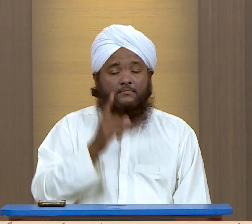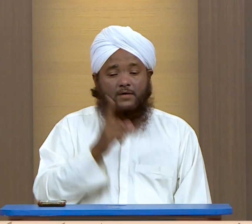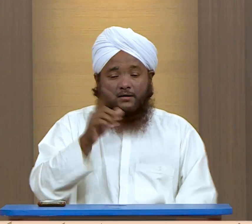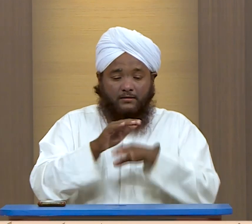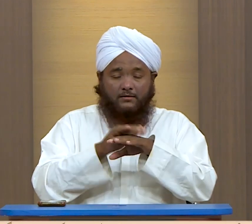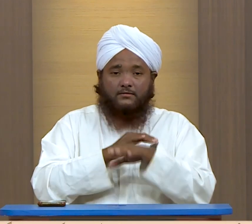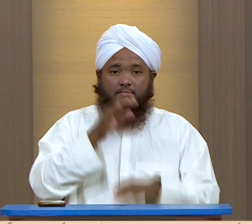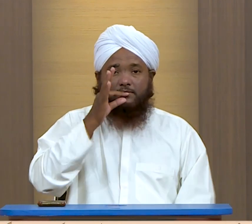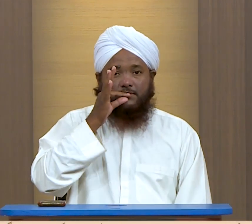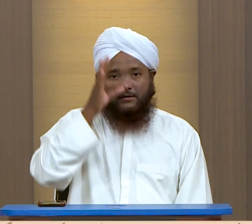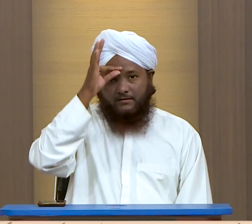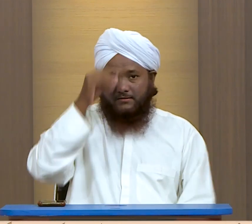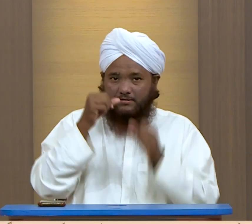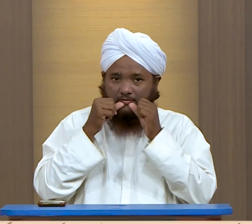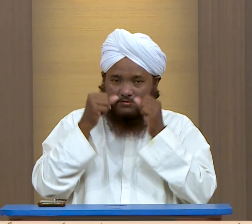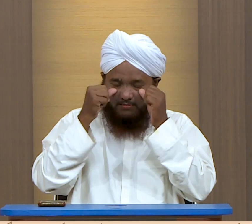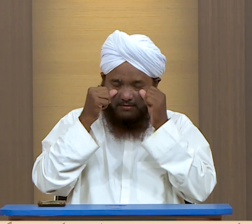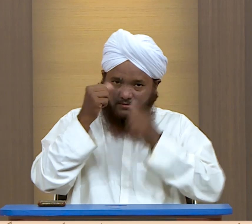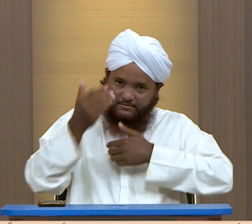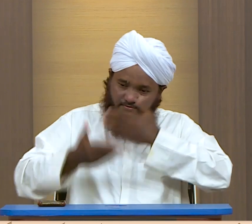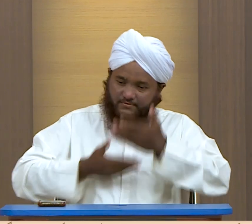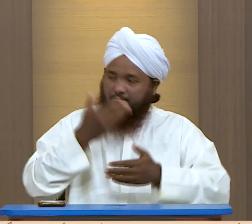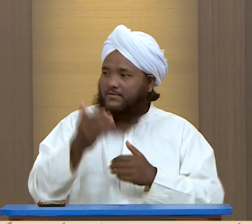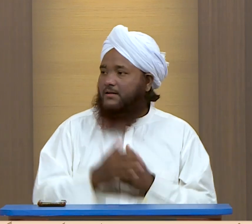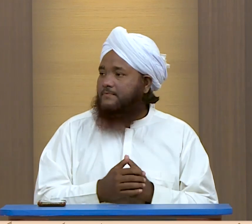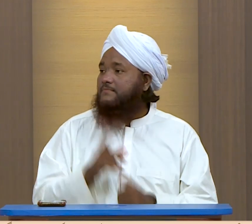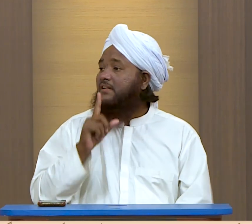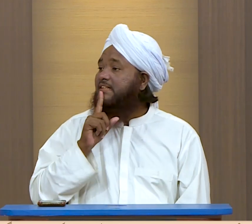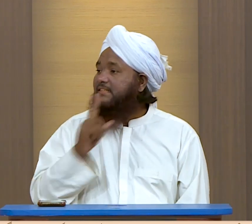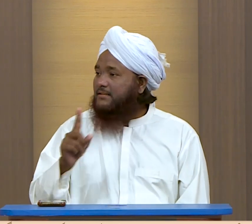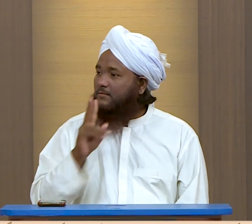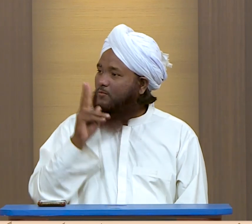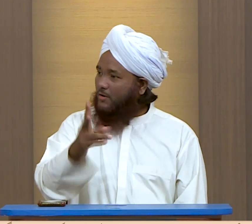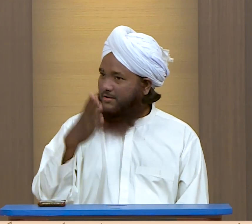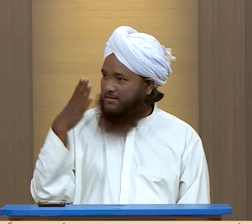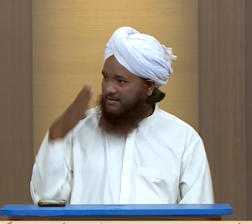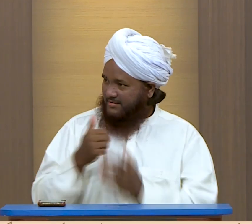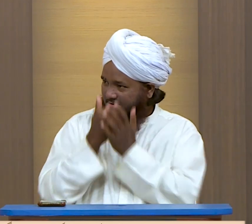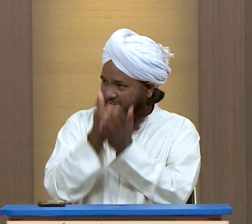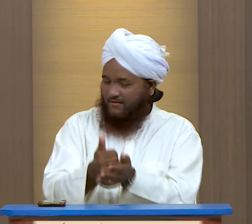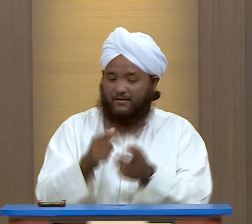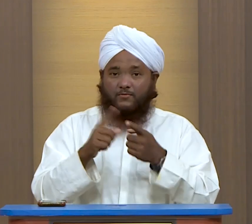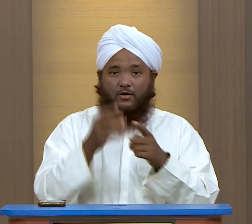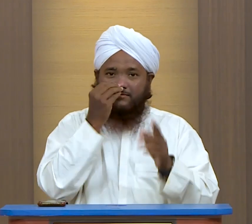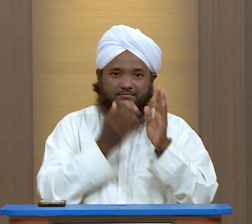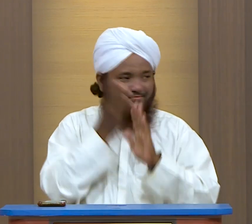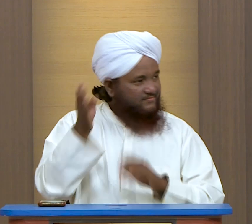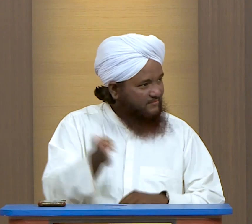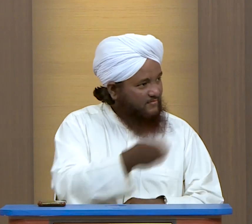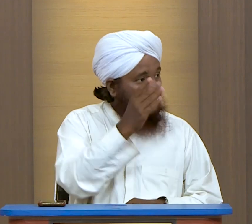اللہ علیہ وآلہ وسلم نے ارشاد فرمایا، سچ بولنا نیکی ہے اور نیکی جنت میں لے جاتی ہے، اور جھوٹ بولنا